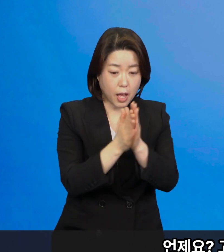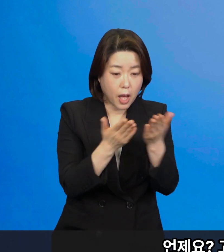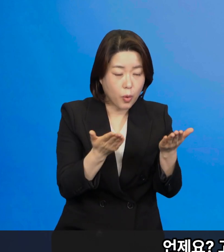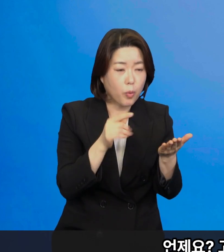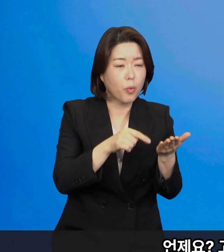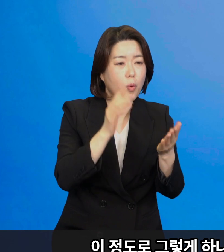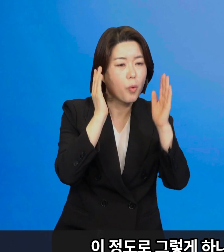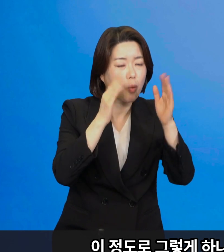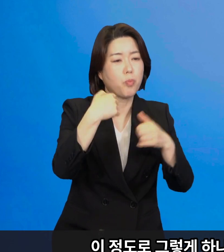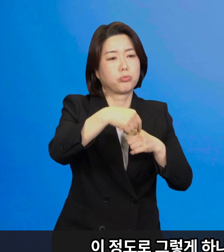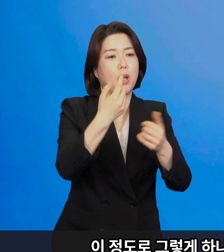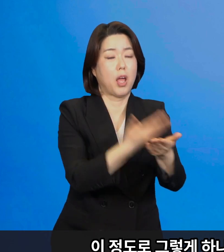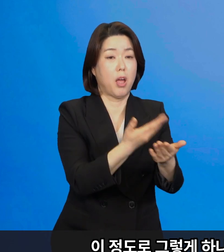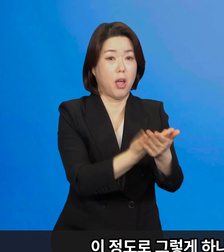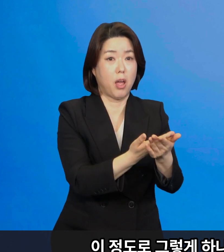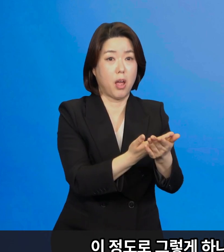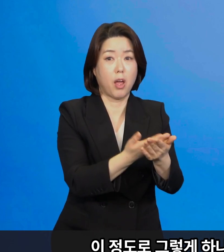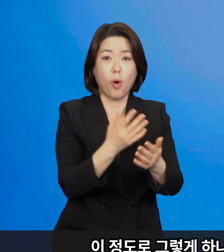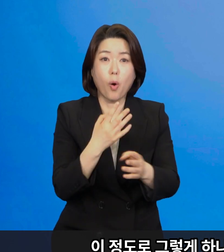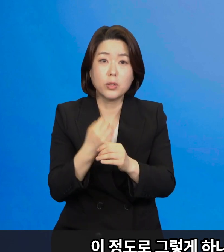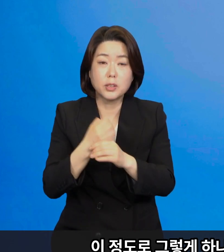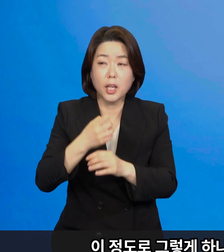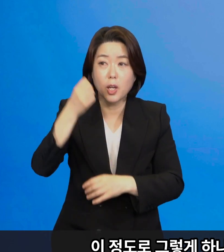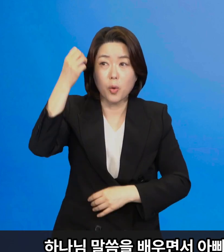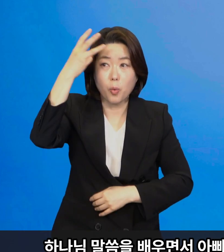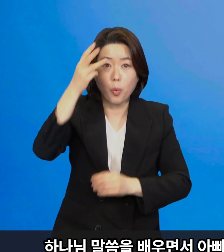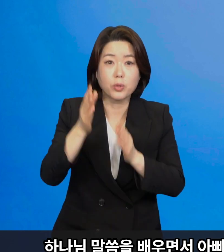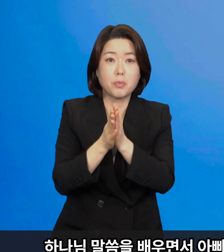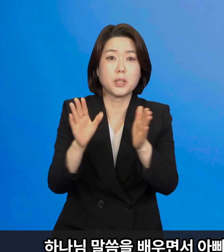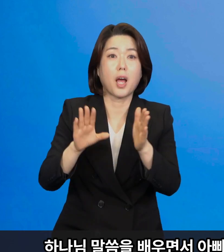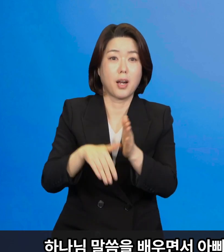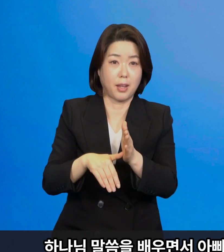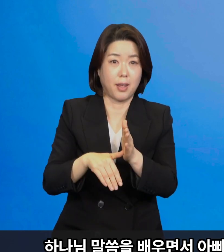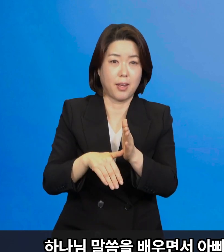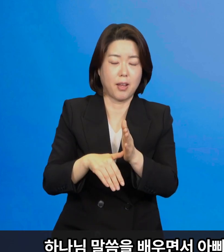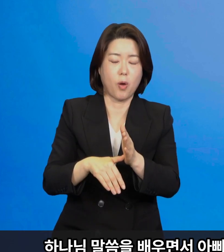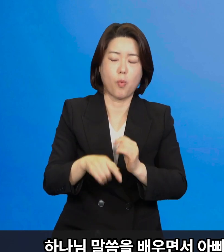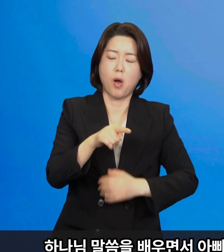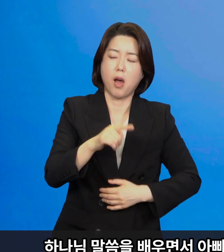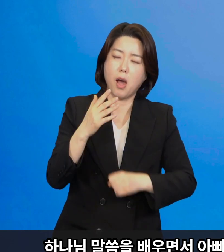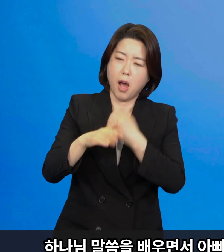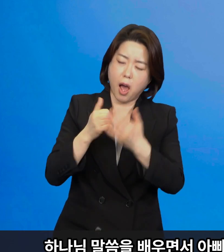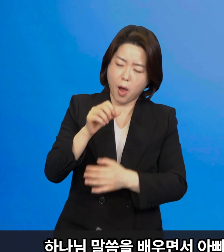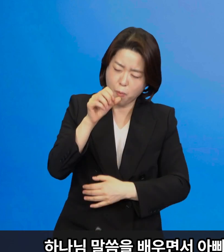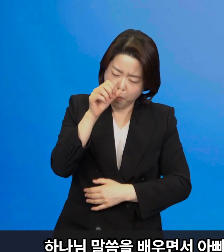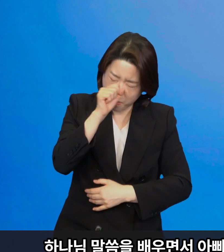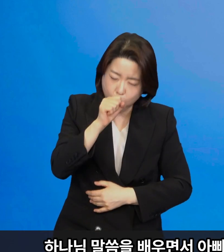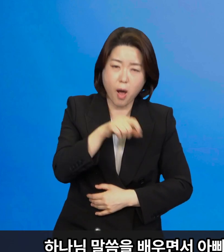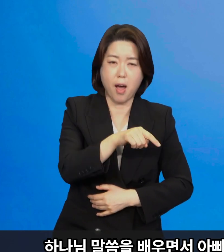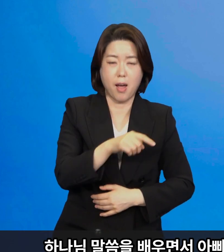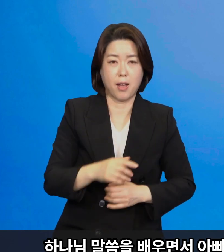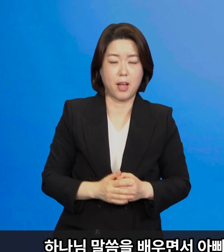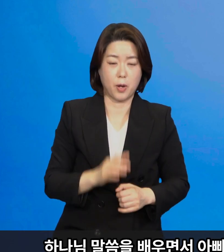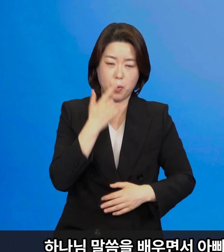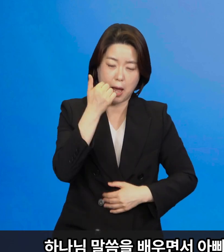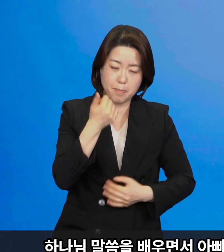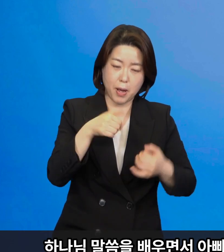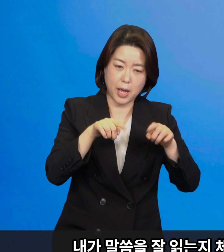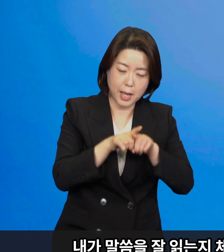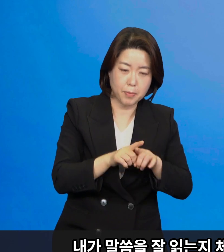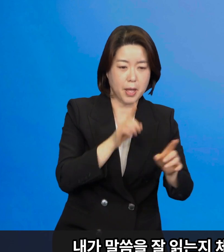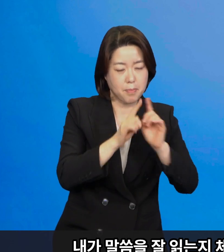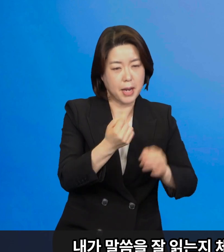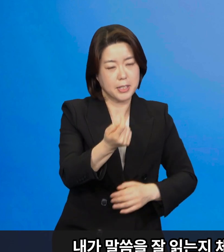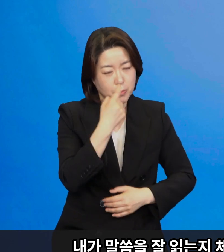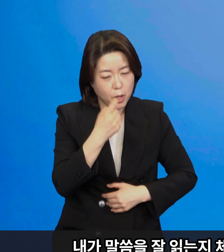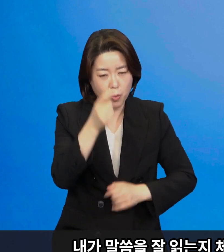들어갈 때. 이 정도로 그렇게 하나님을 사랑했던 나이에요. 하나님 말씀을 배우면서 아빠와 함께 말씀을 배우고 기도하고